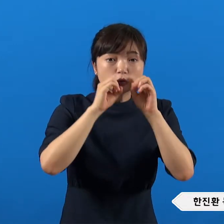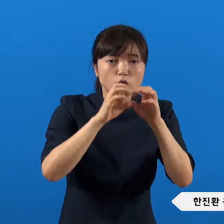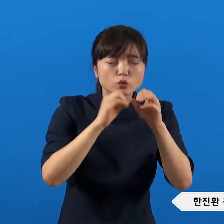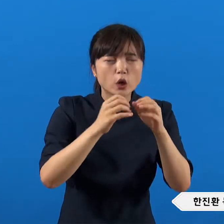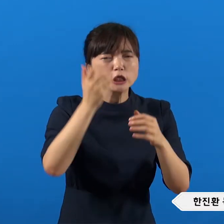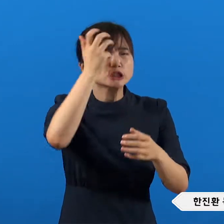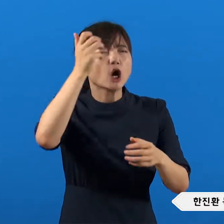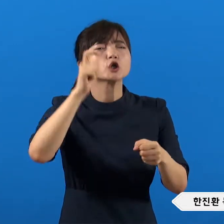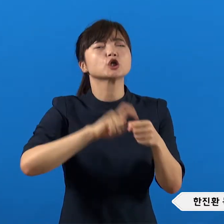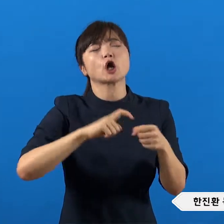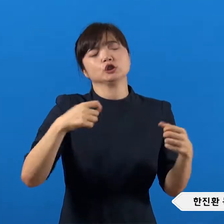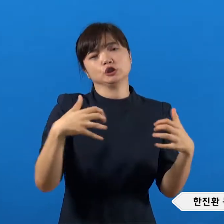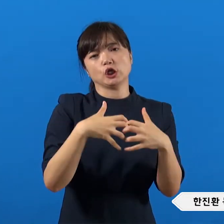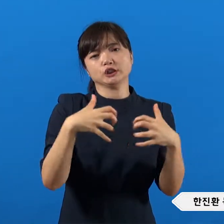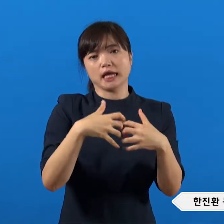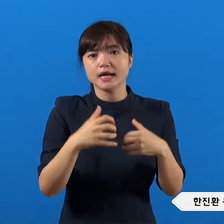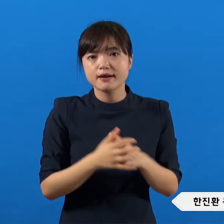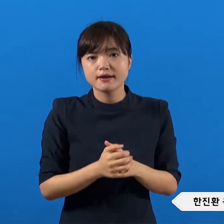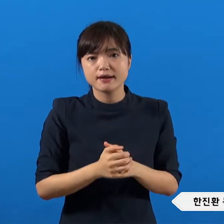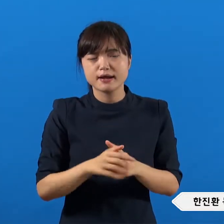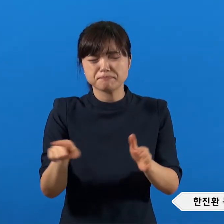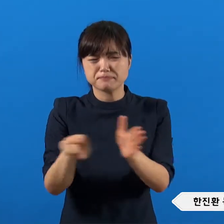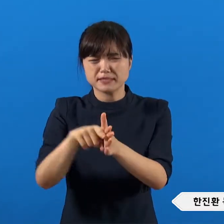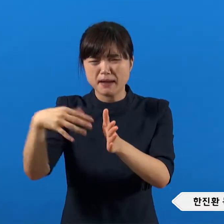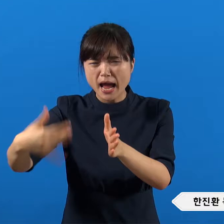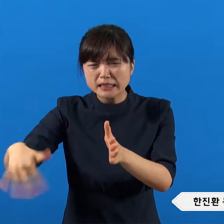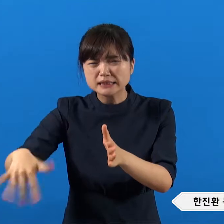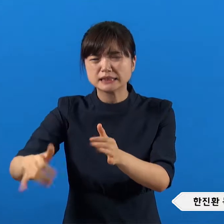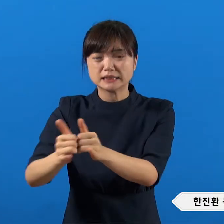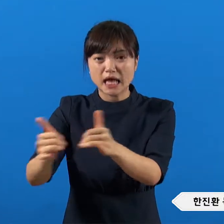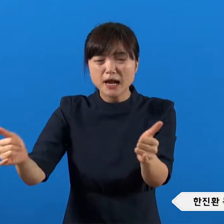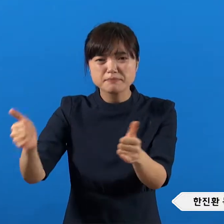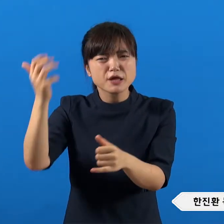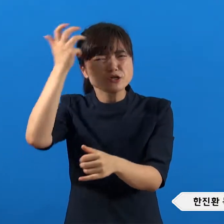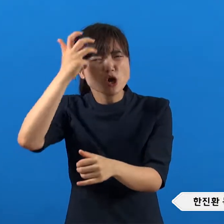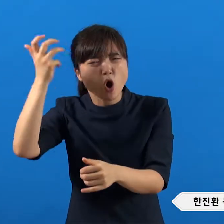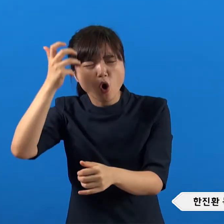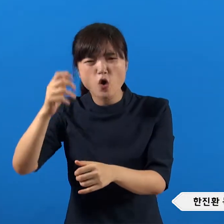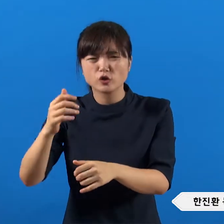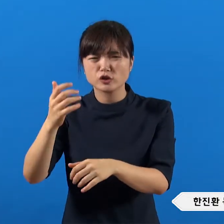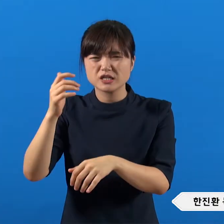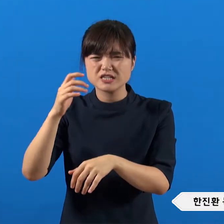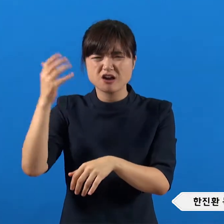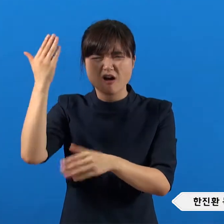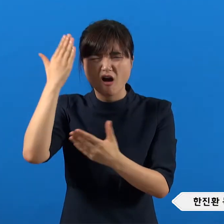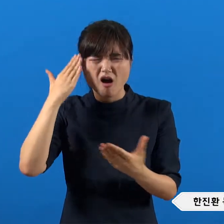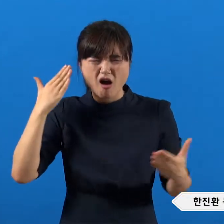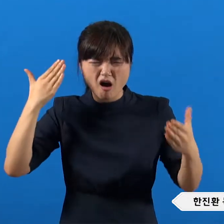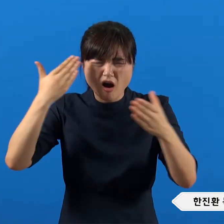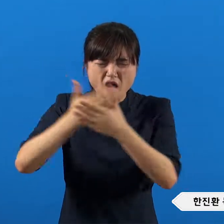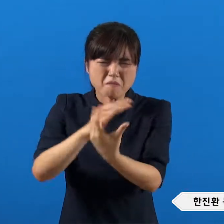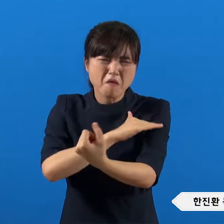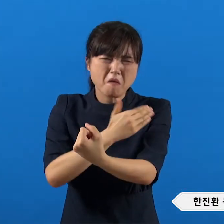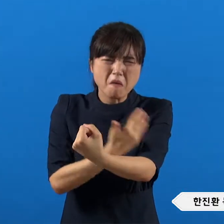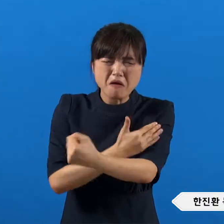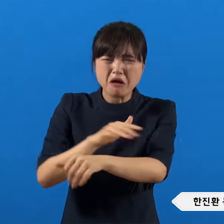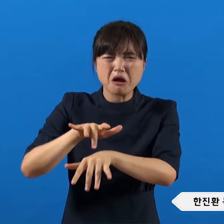영적인 싸움 아닙니까? 불신자의 영을 어둠의 세력이 사로잡고